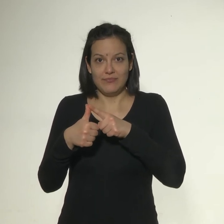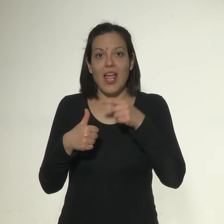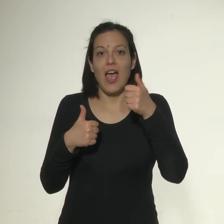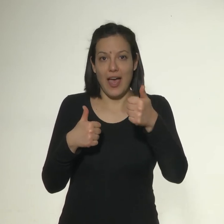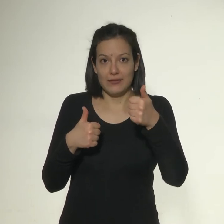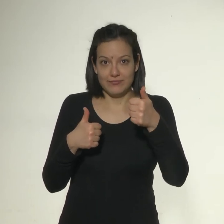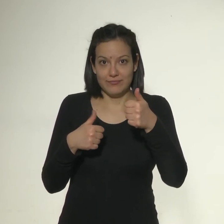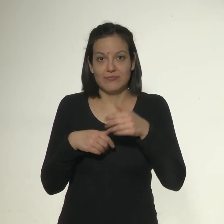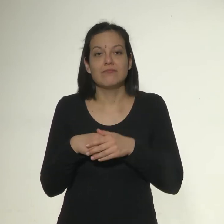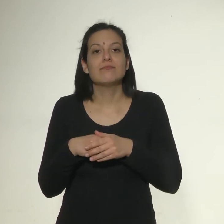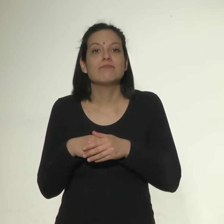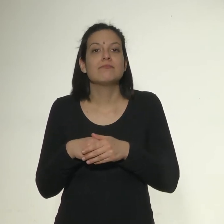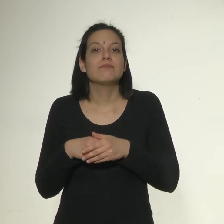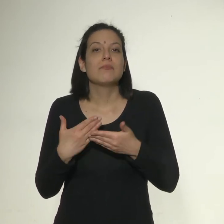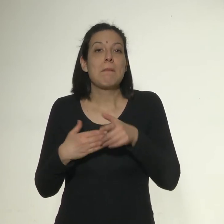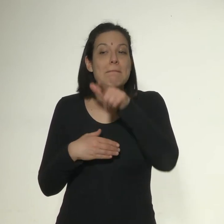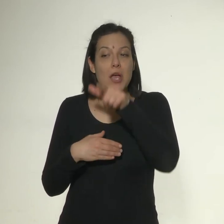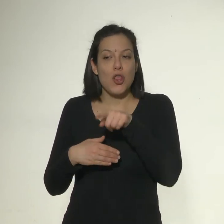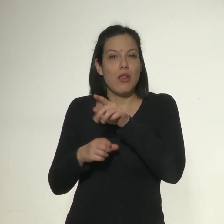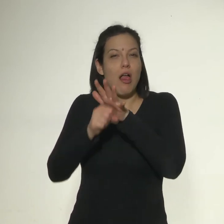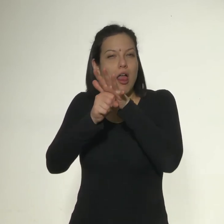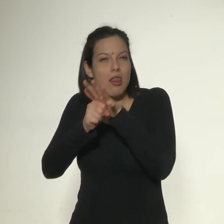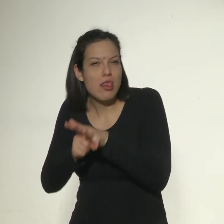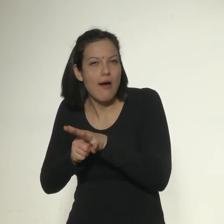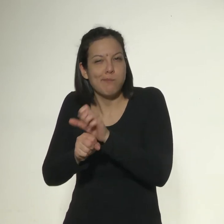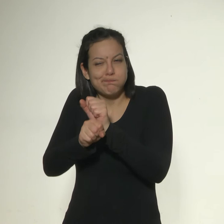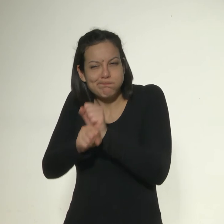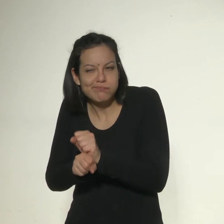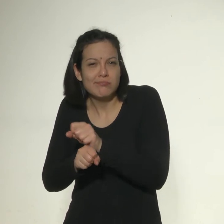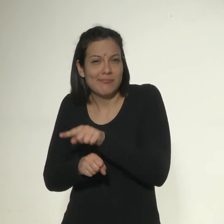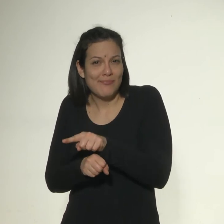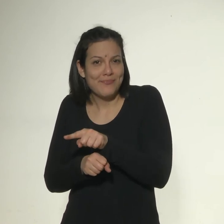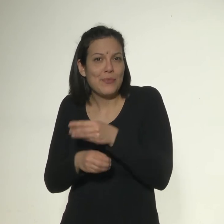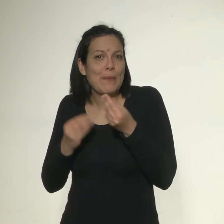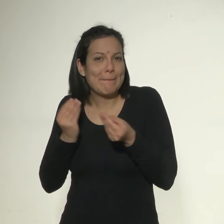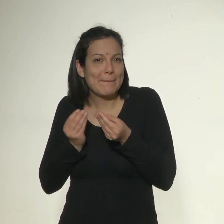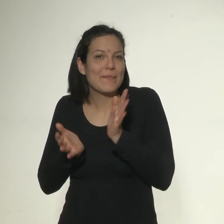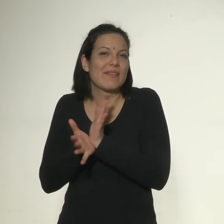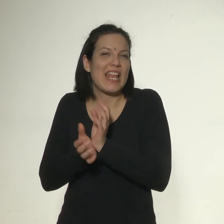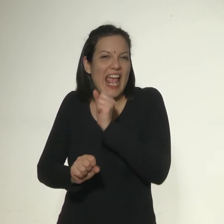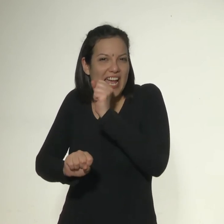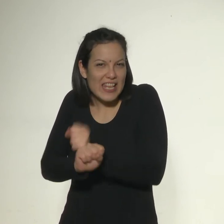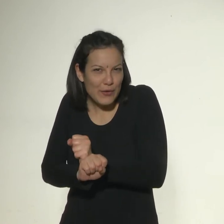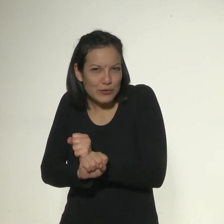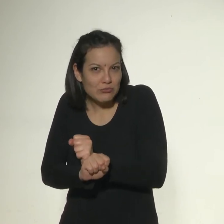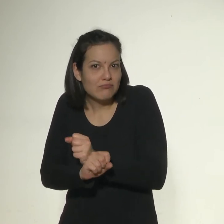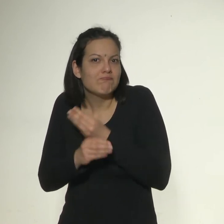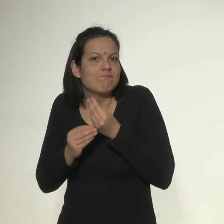A. Cuando se redujere o mantuviere a una persona en condición de esclavitud